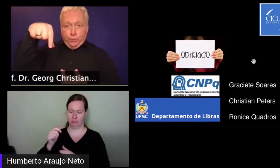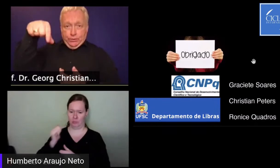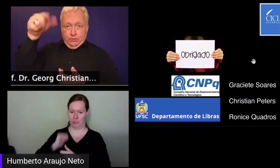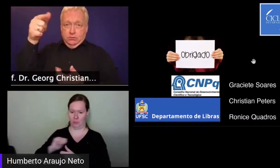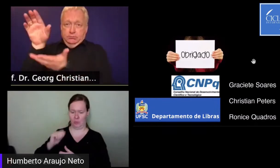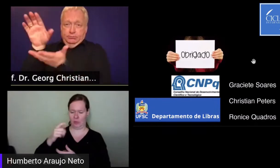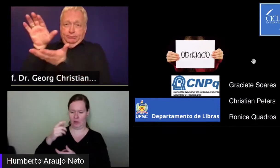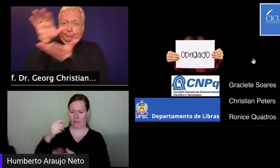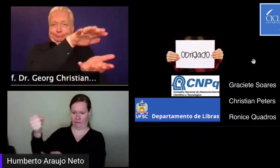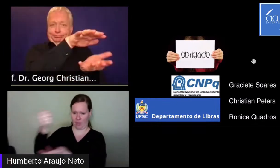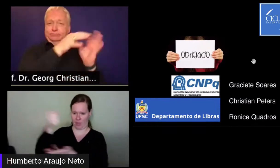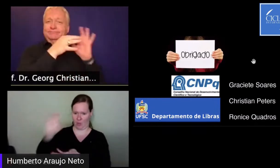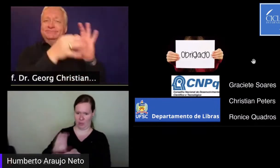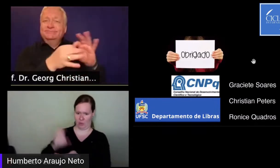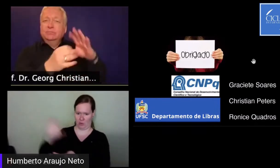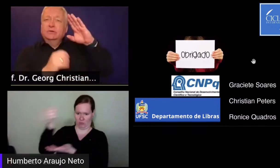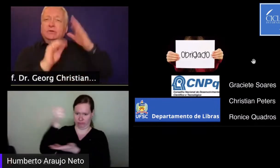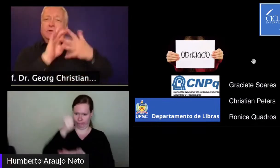brasileiros também atuaram